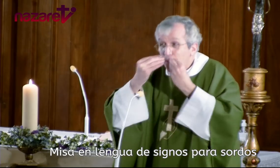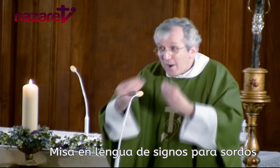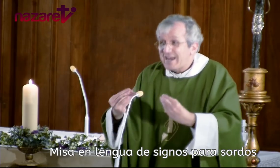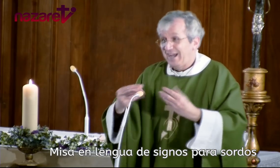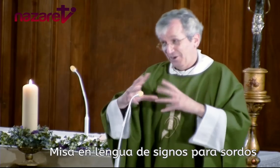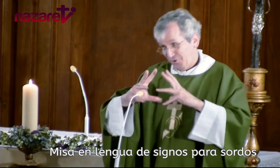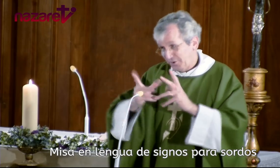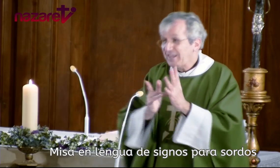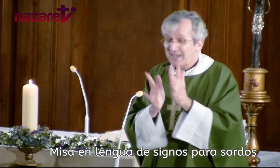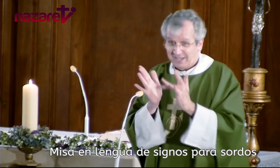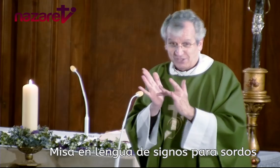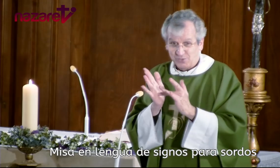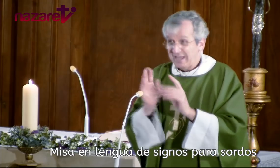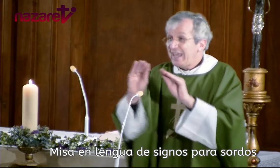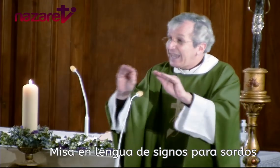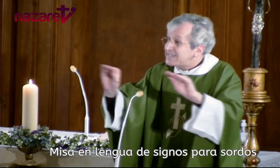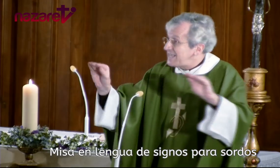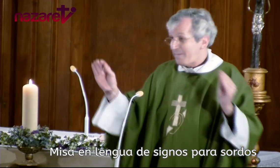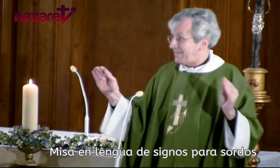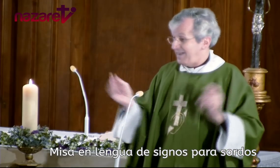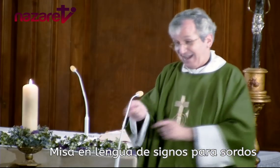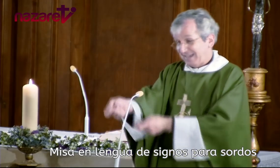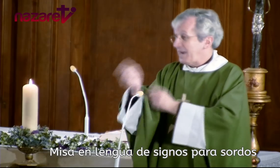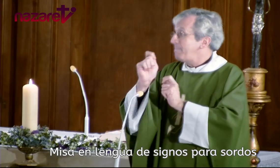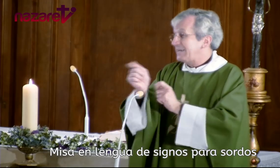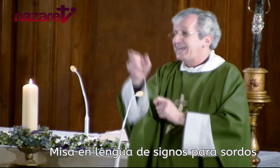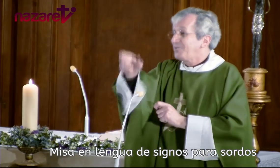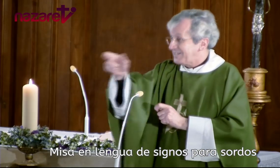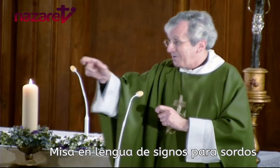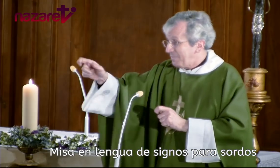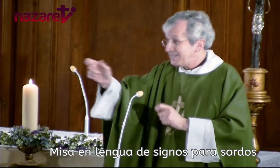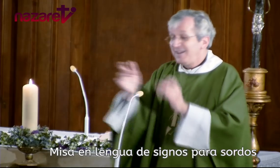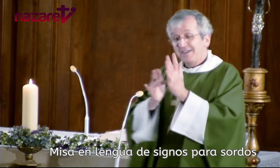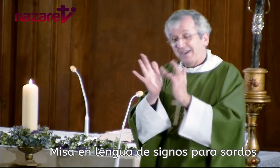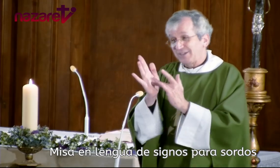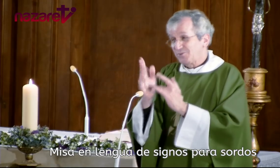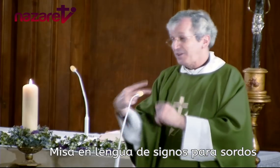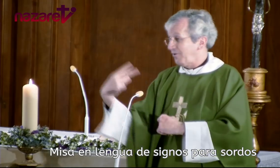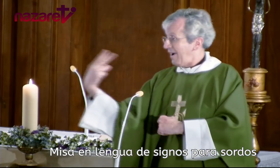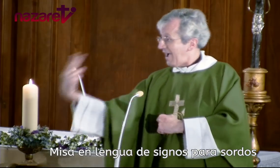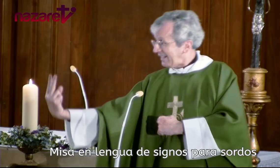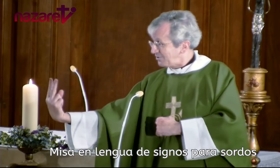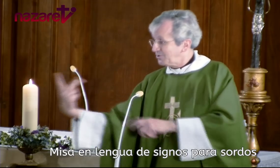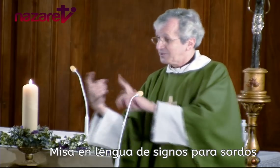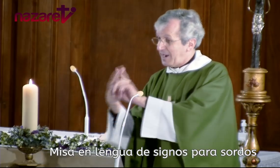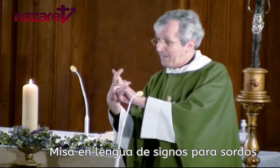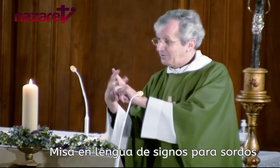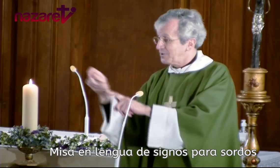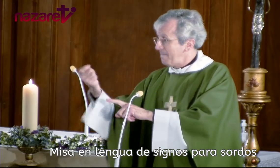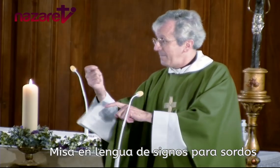buena noticia de Jesús. Esa llamada a ser pescadores de hombres que Jesús hizo a aquellos dos hermanos, Pedro